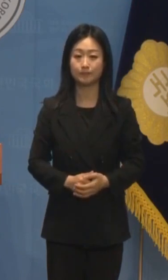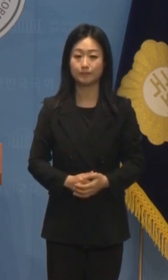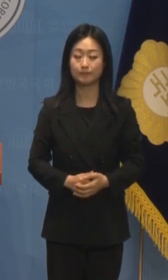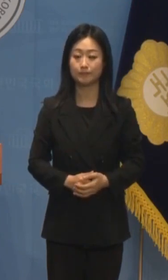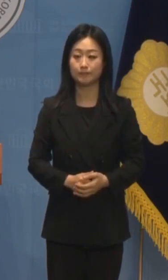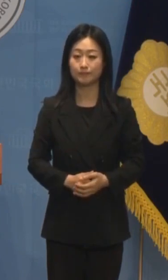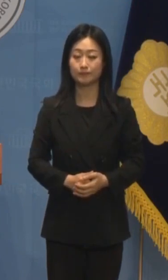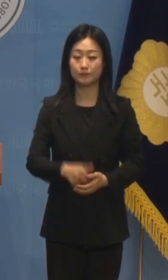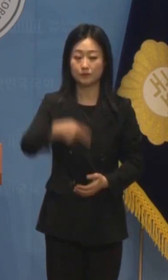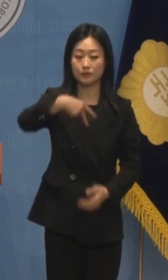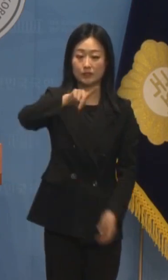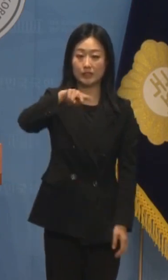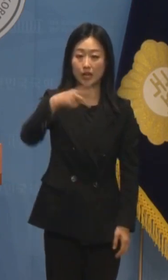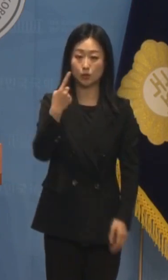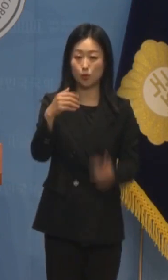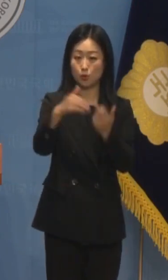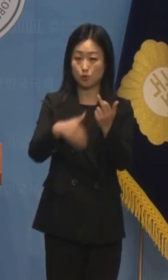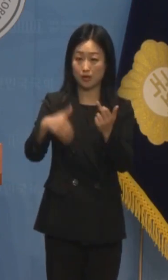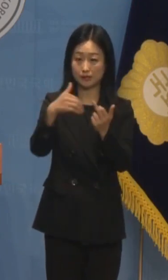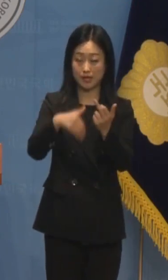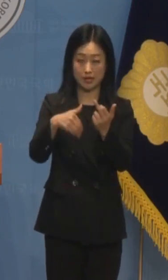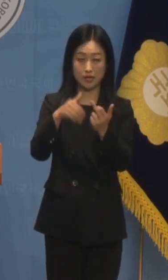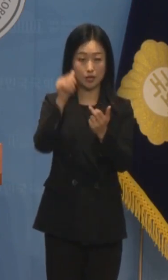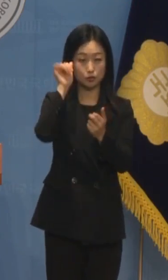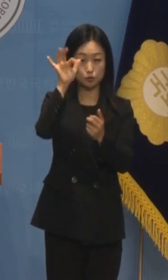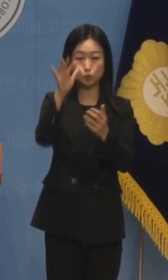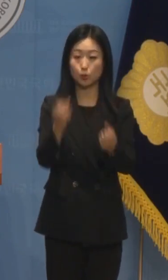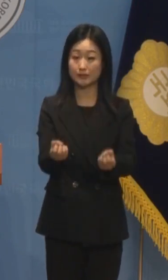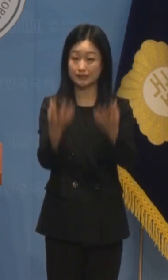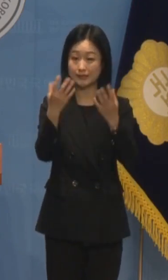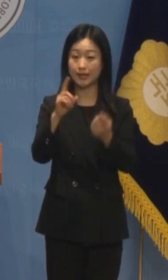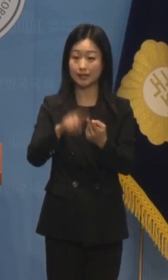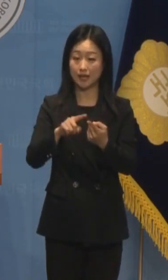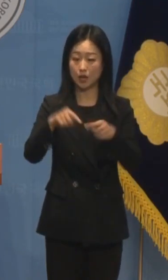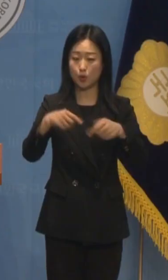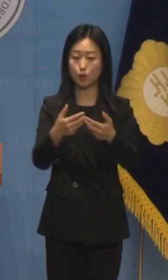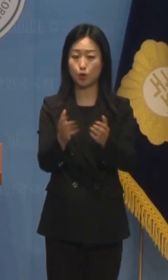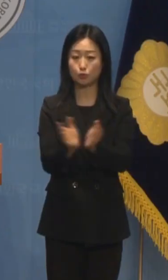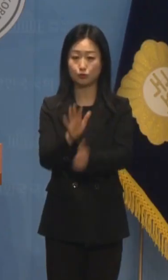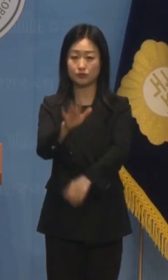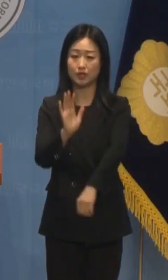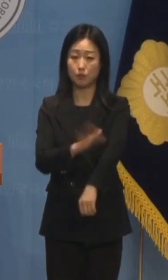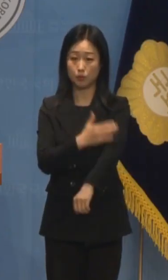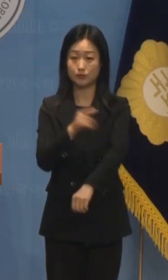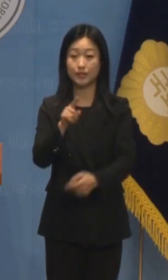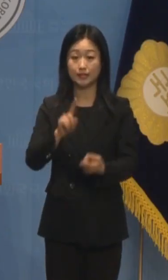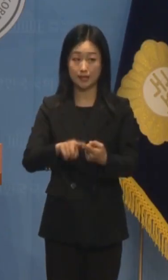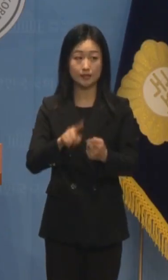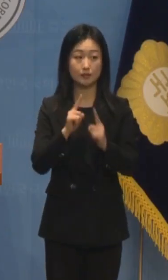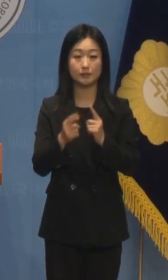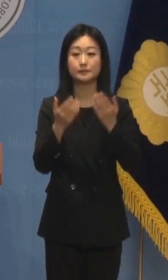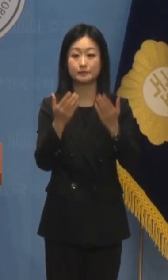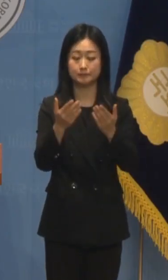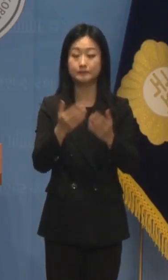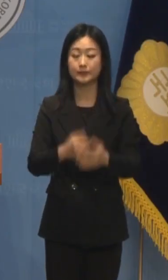다음으로 사도광산 추도식과 관련해서 외교부의 조치에 대해서 한 말씀 더 드리도록